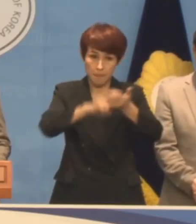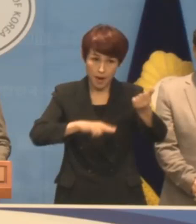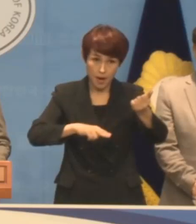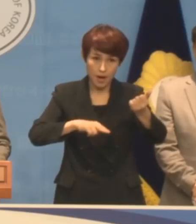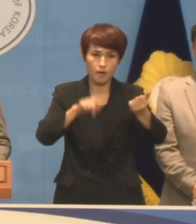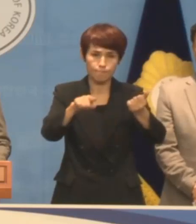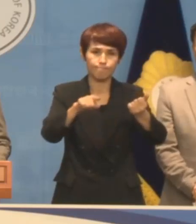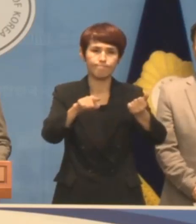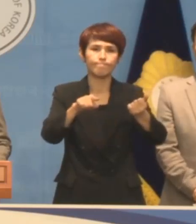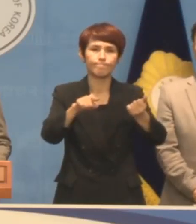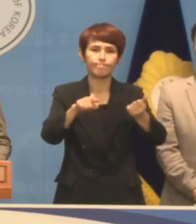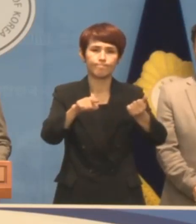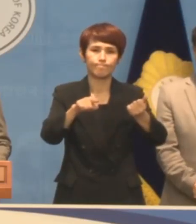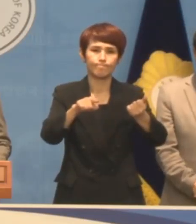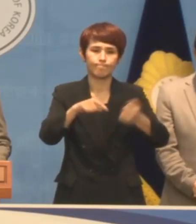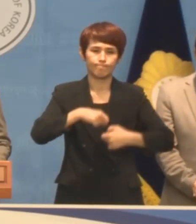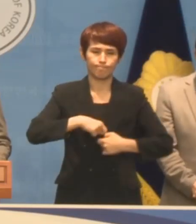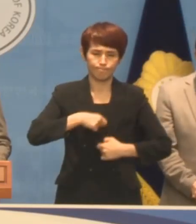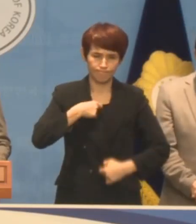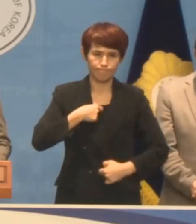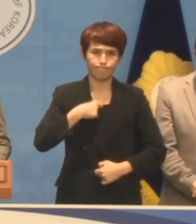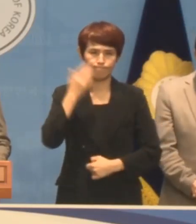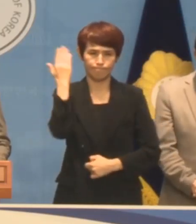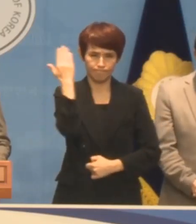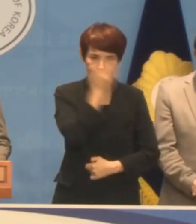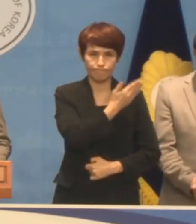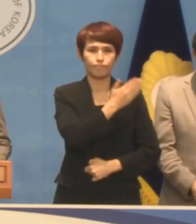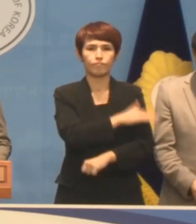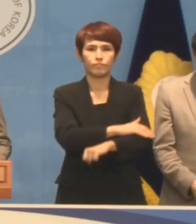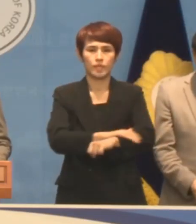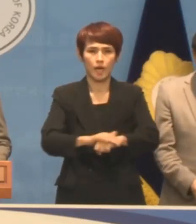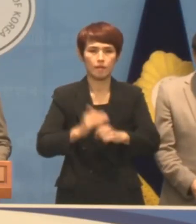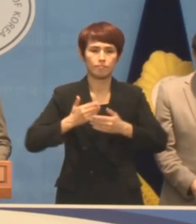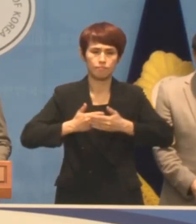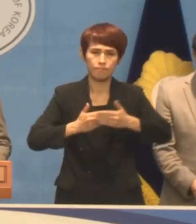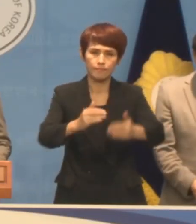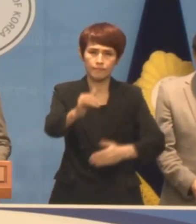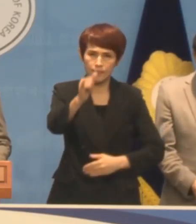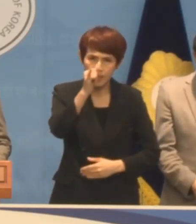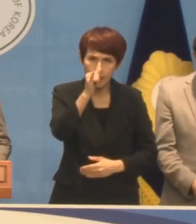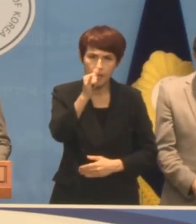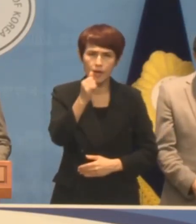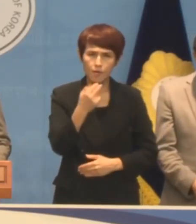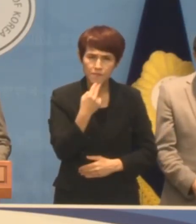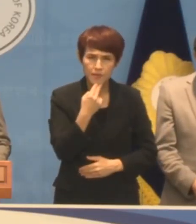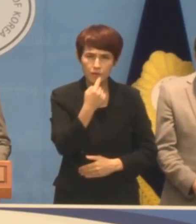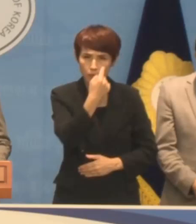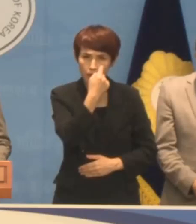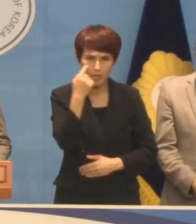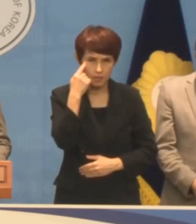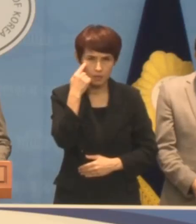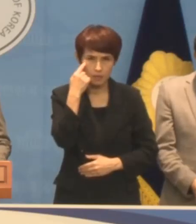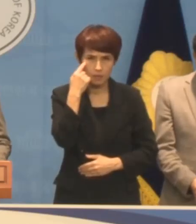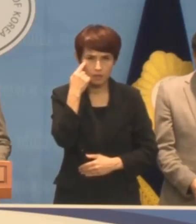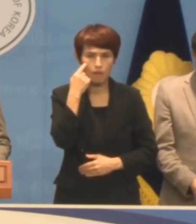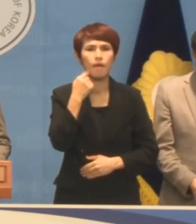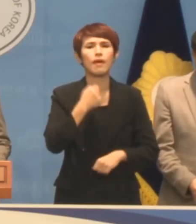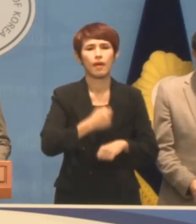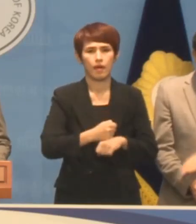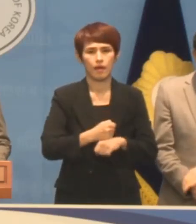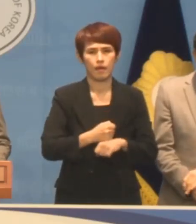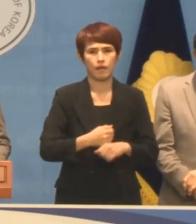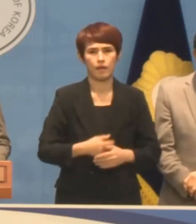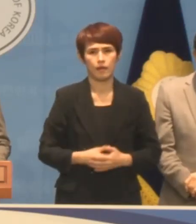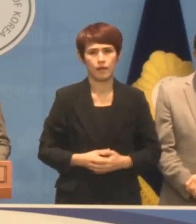부끄러움 없이 투명하게 그리고 합리적으로 진행되고 있는지 그리고 진행돼야 된다는 것을